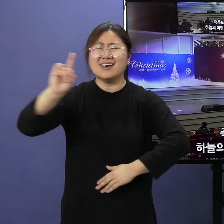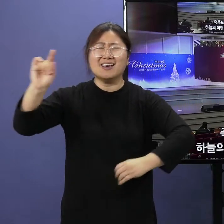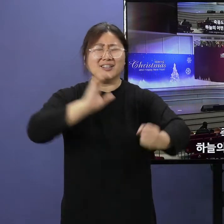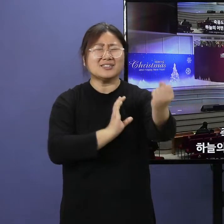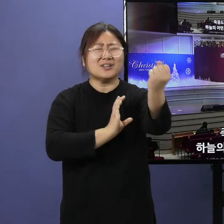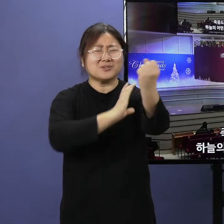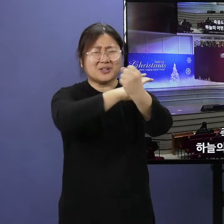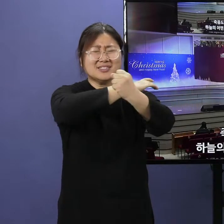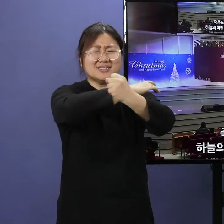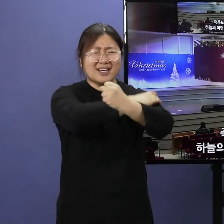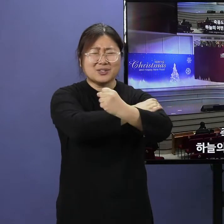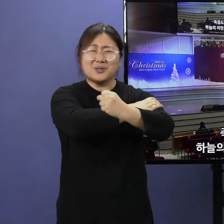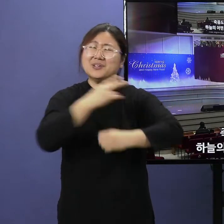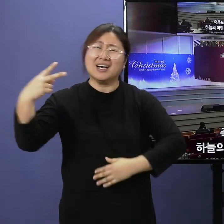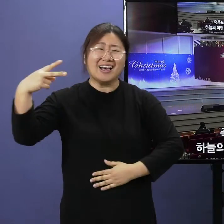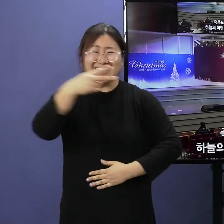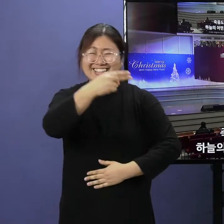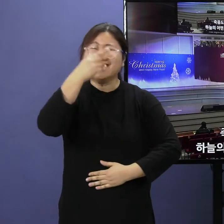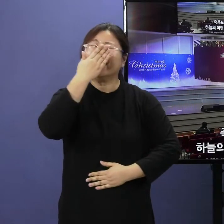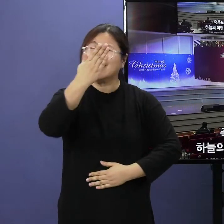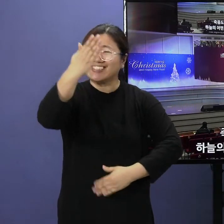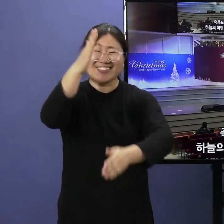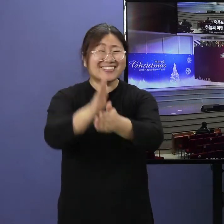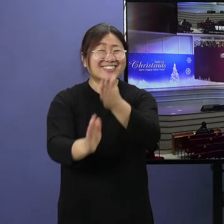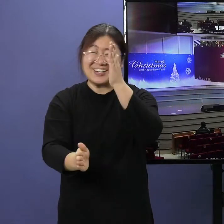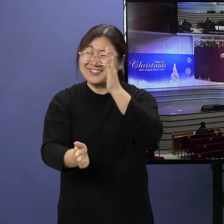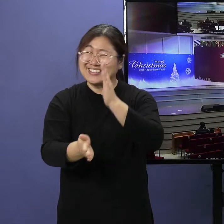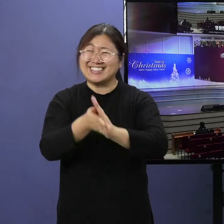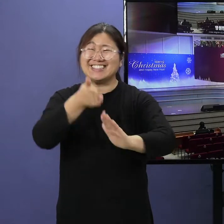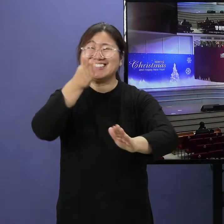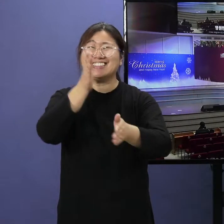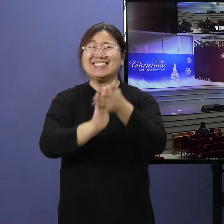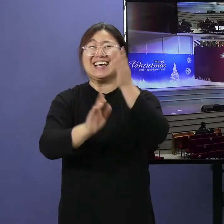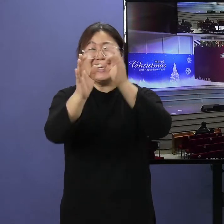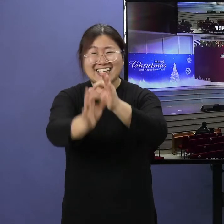하늘의 어떤 권세도 끊을 수 없는